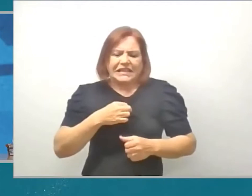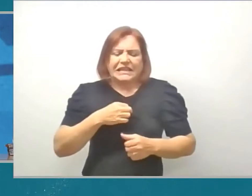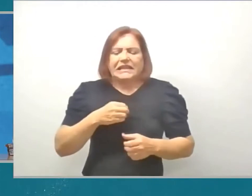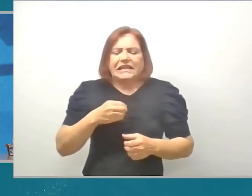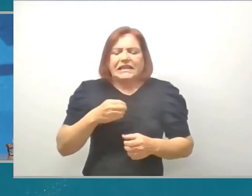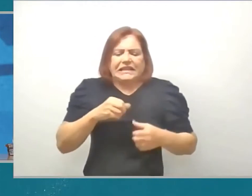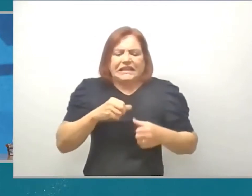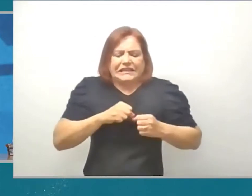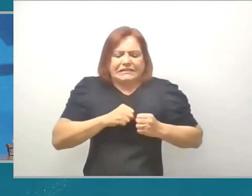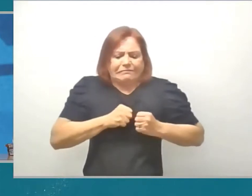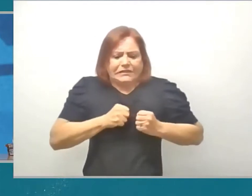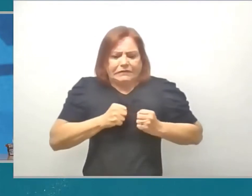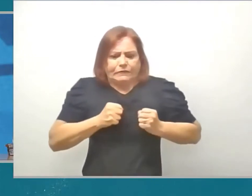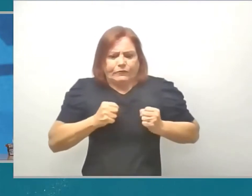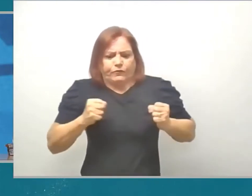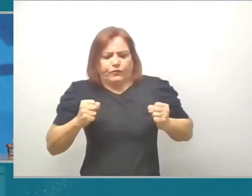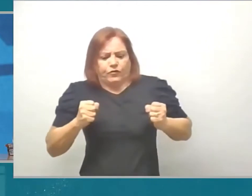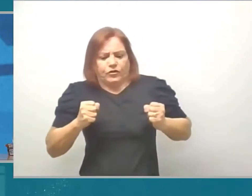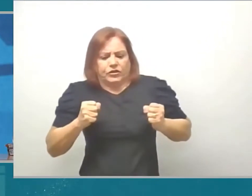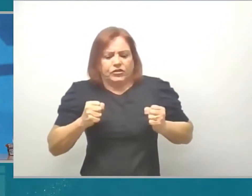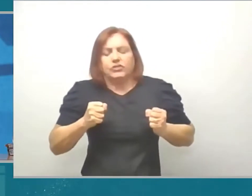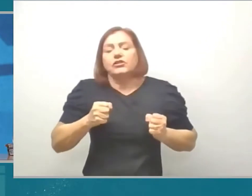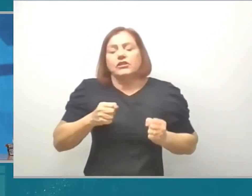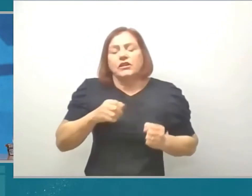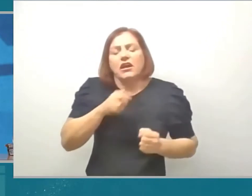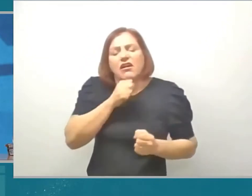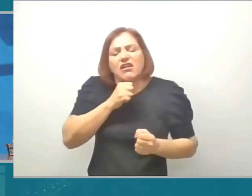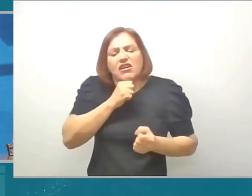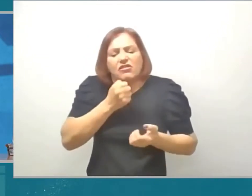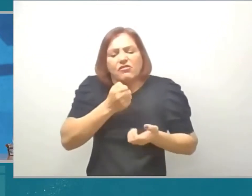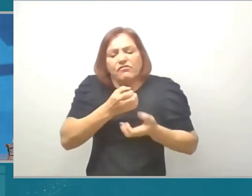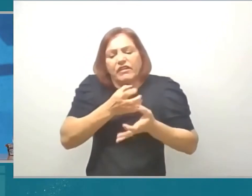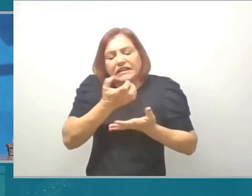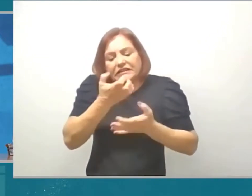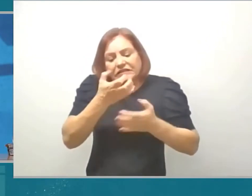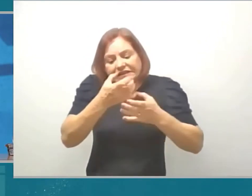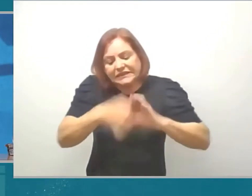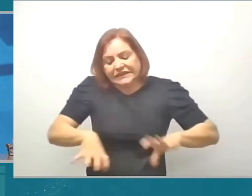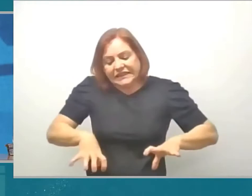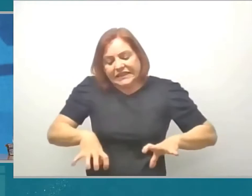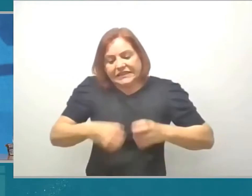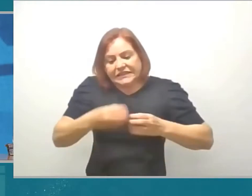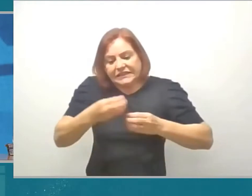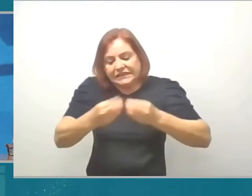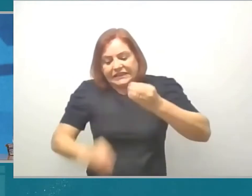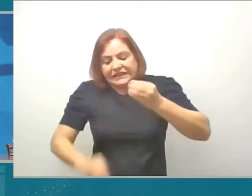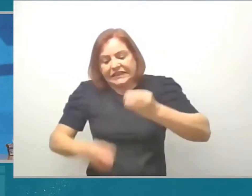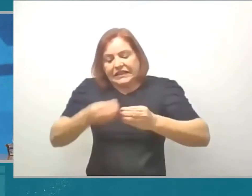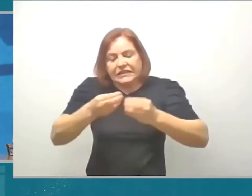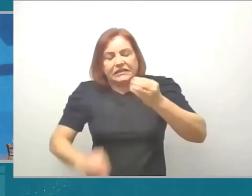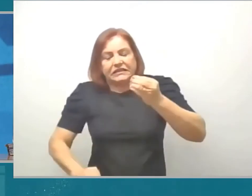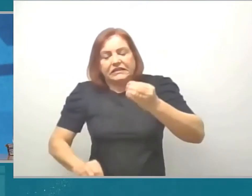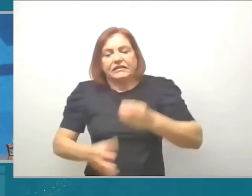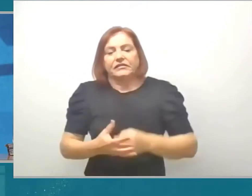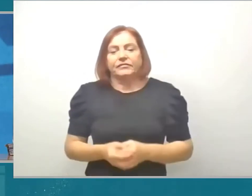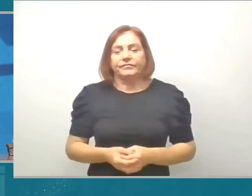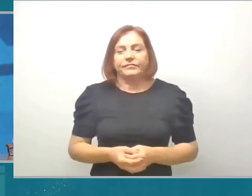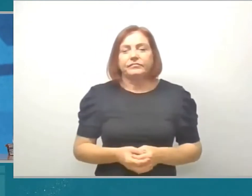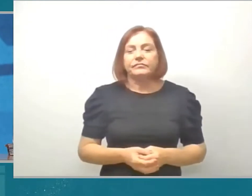17. Não se põe o vinho novo em odres velhos, Do contrário, rompem-se os